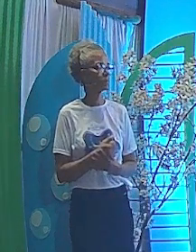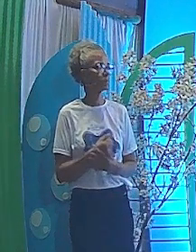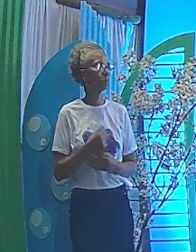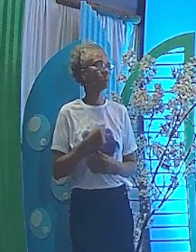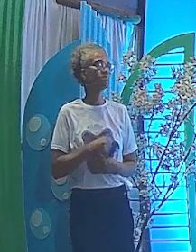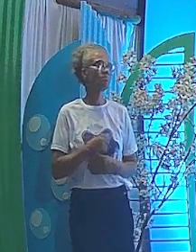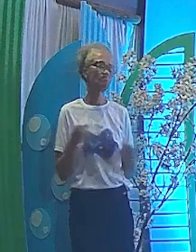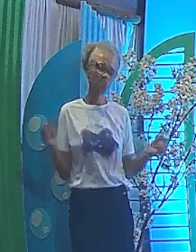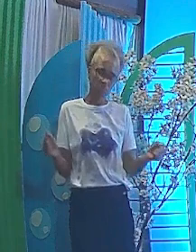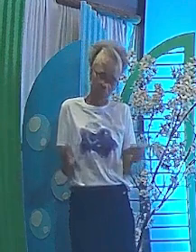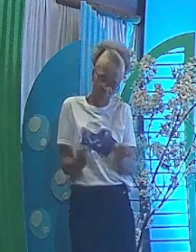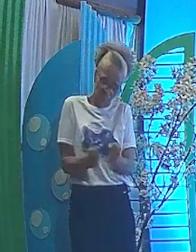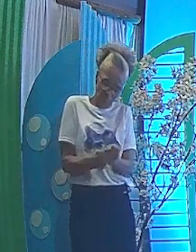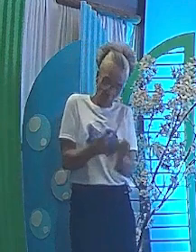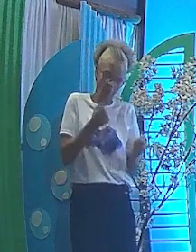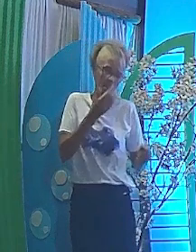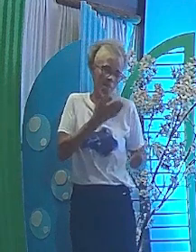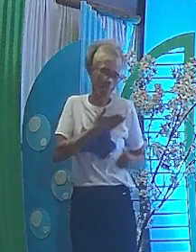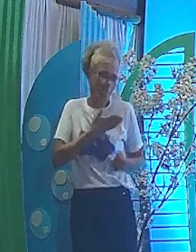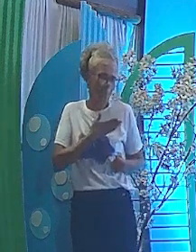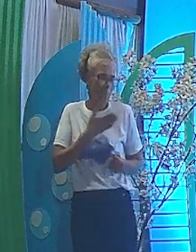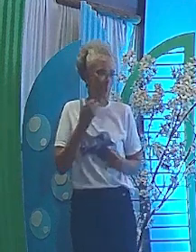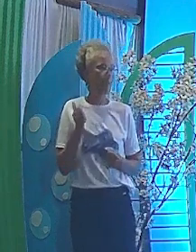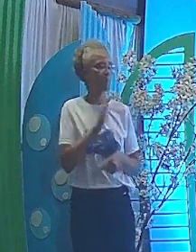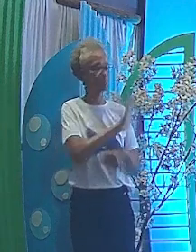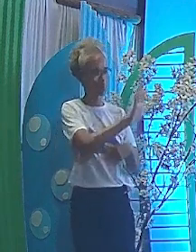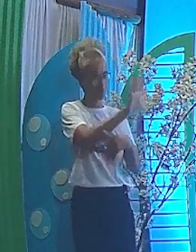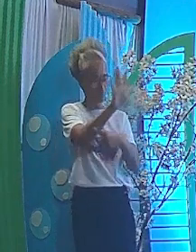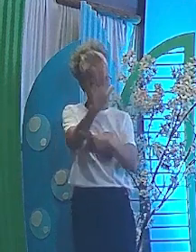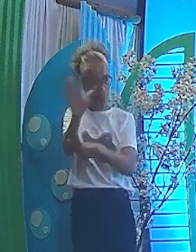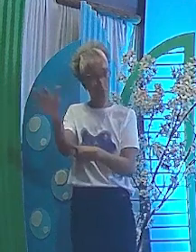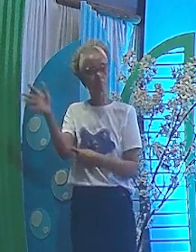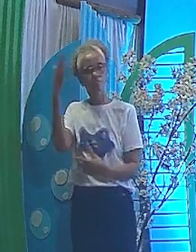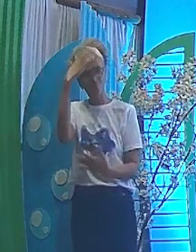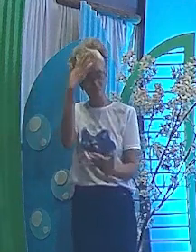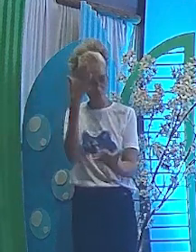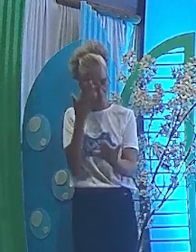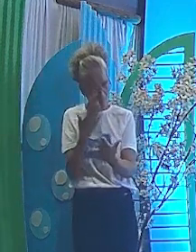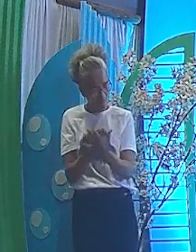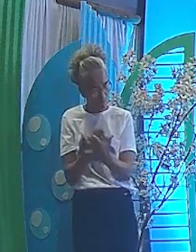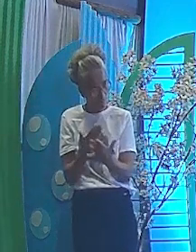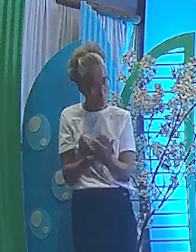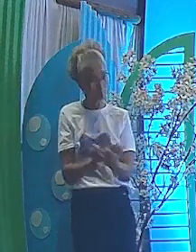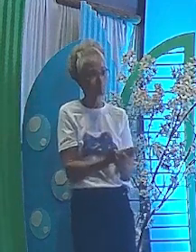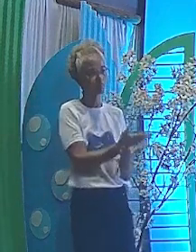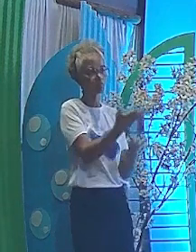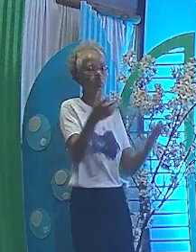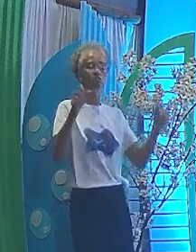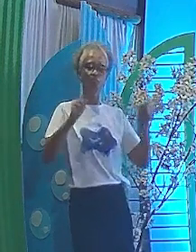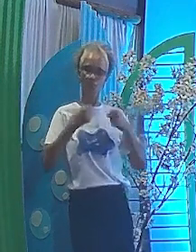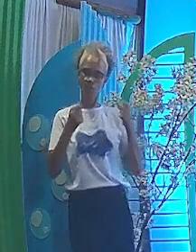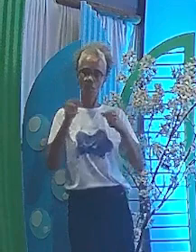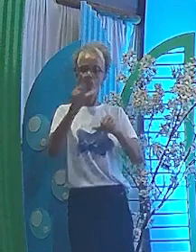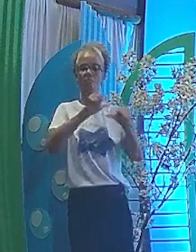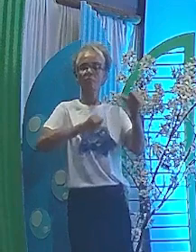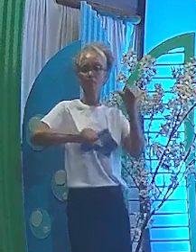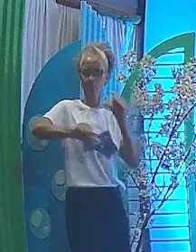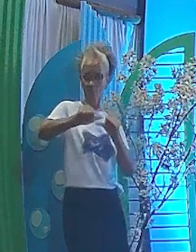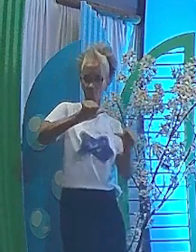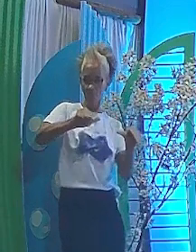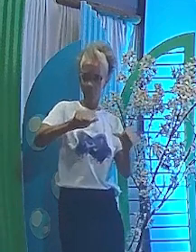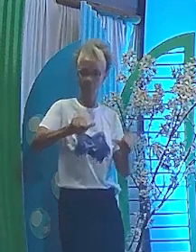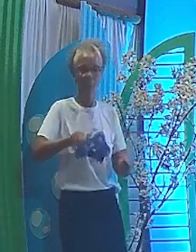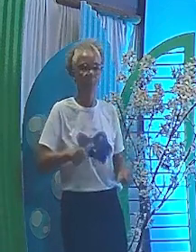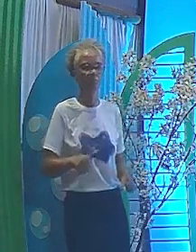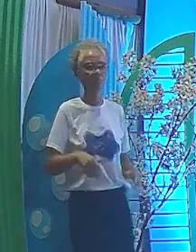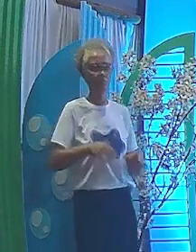com parceiros que acreditam na gente, que acreditam no potencial e no poder de transformação de